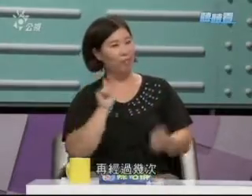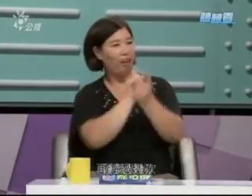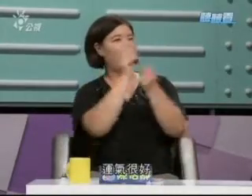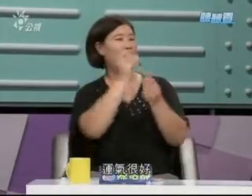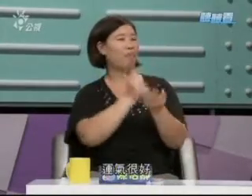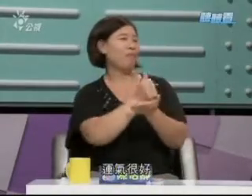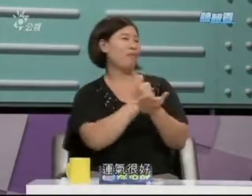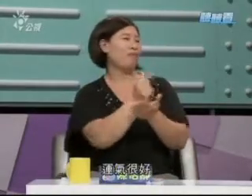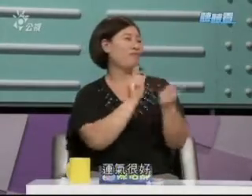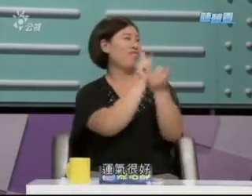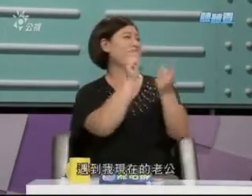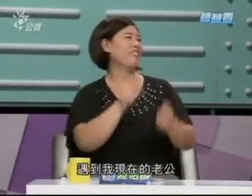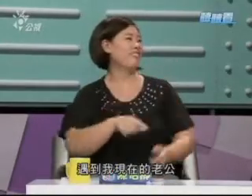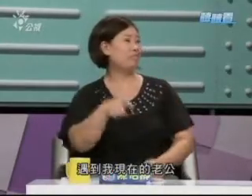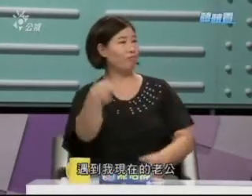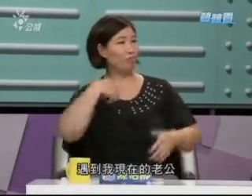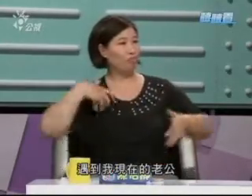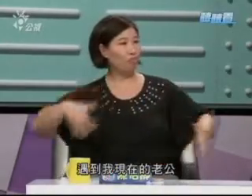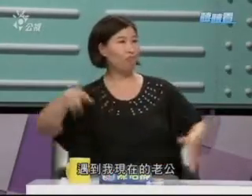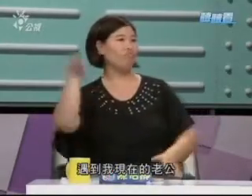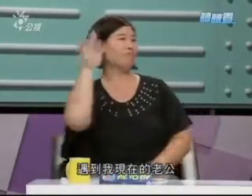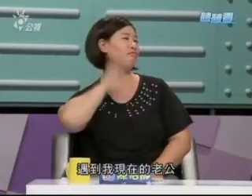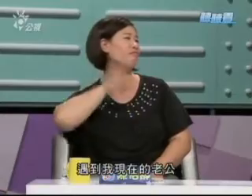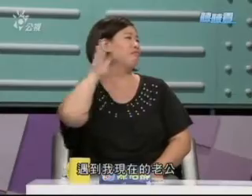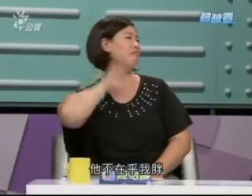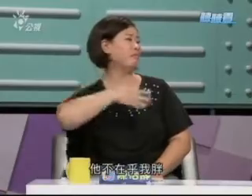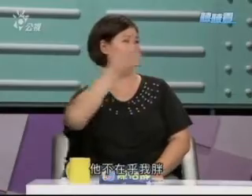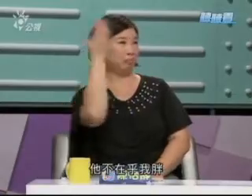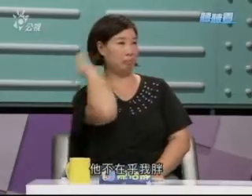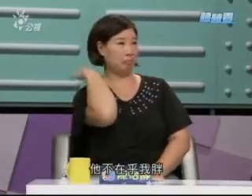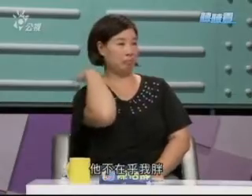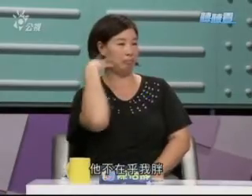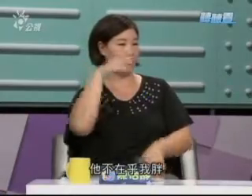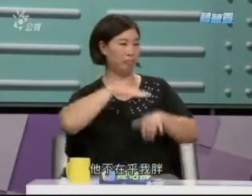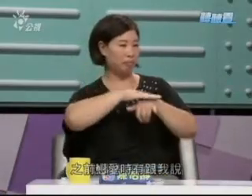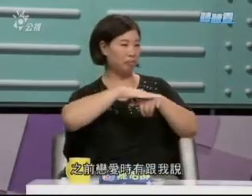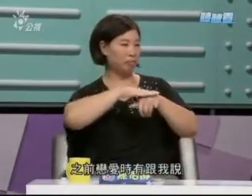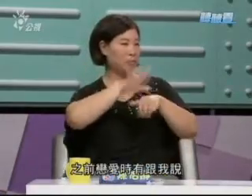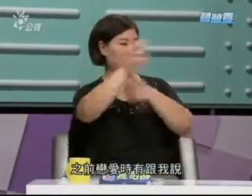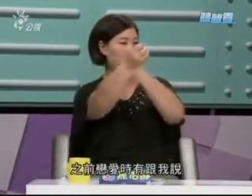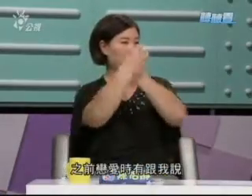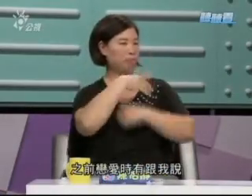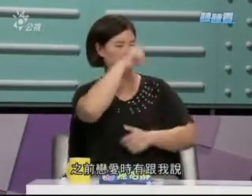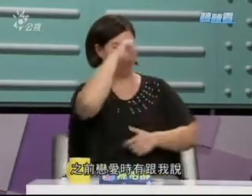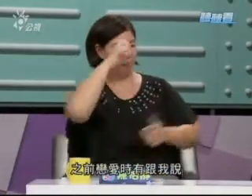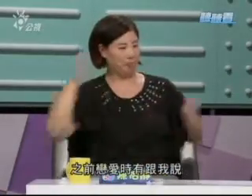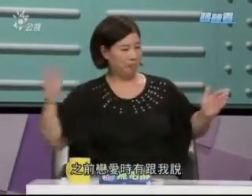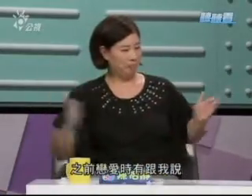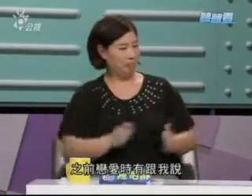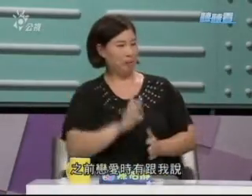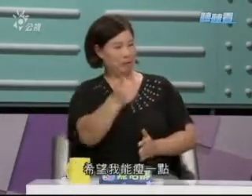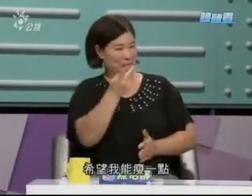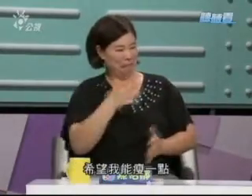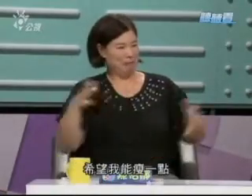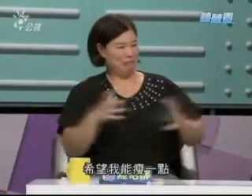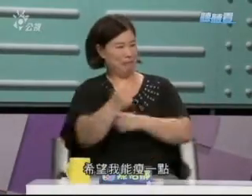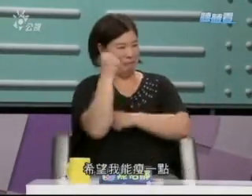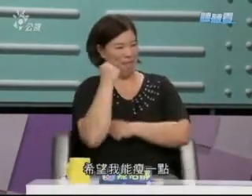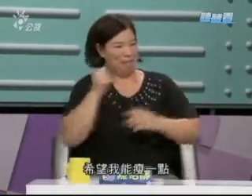次运气很好，遇到我现在的老公，他不在乎我胖。之前恋爱时呢，有跟我说希望我能瘦一点，